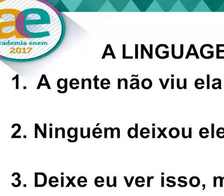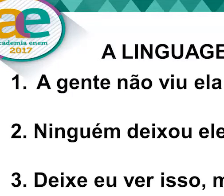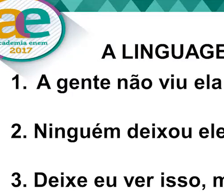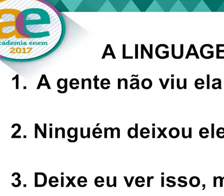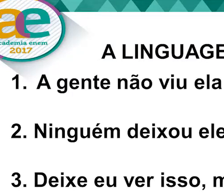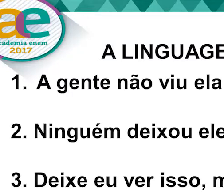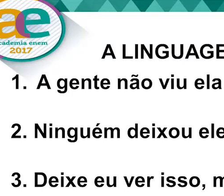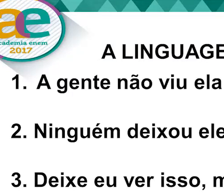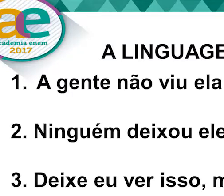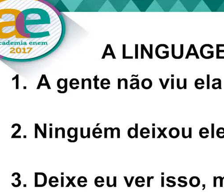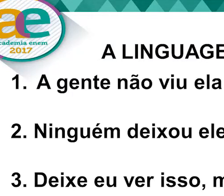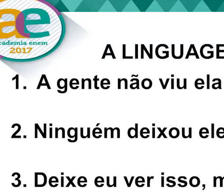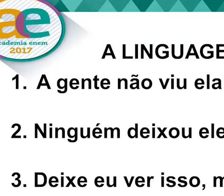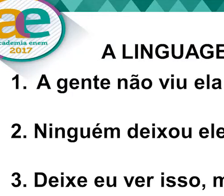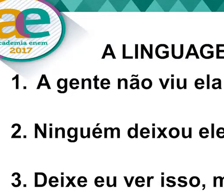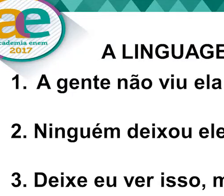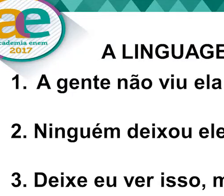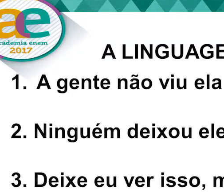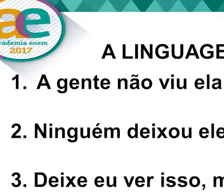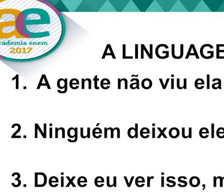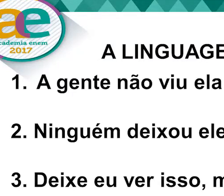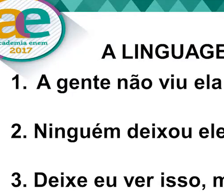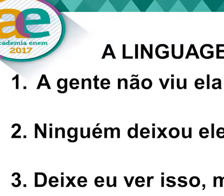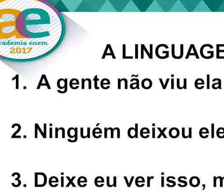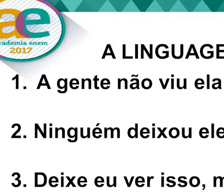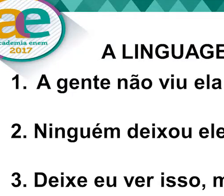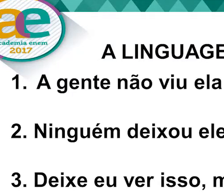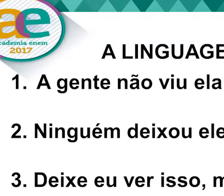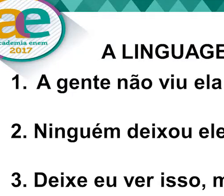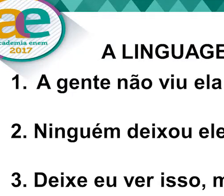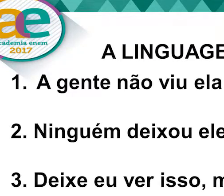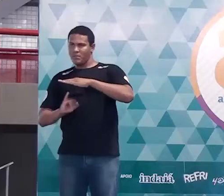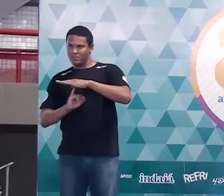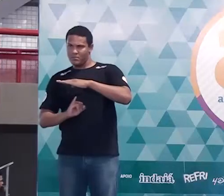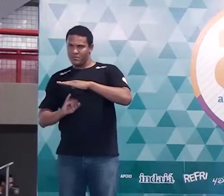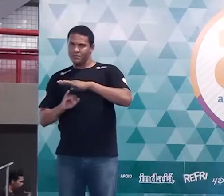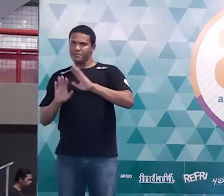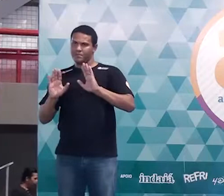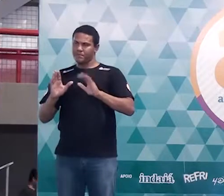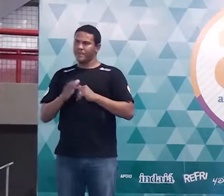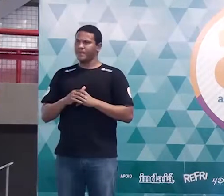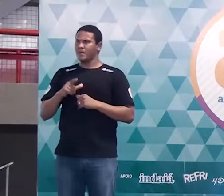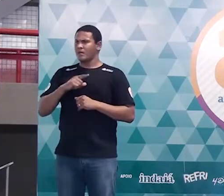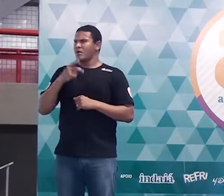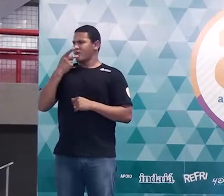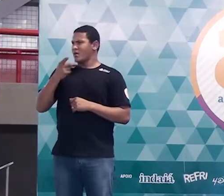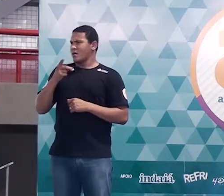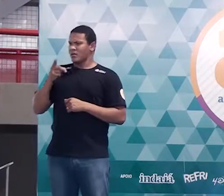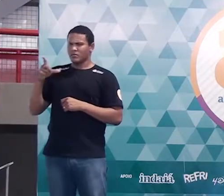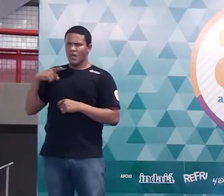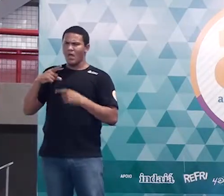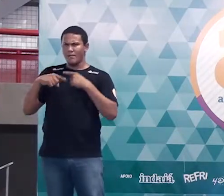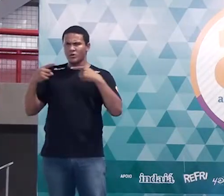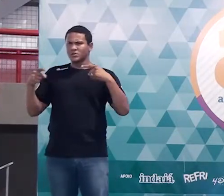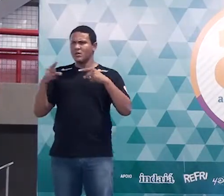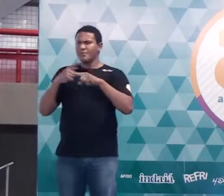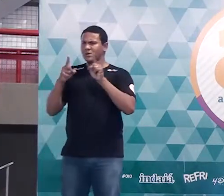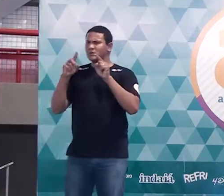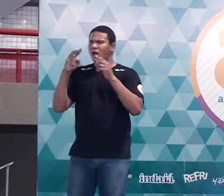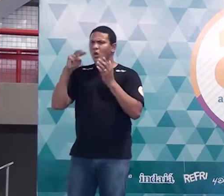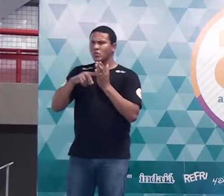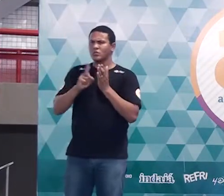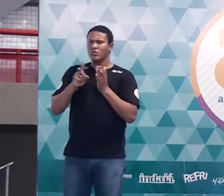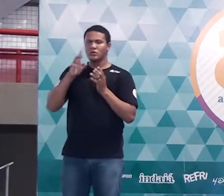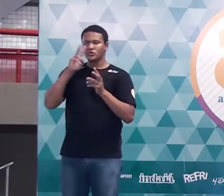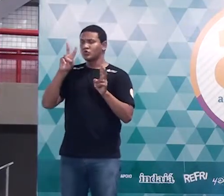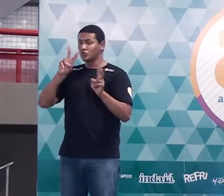formal e a informal. Eu trouxe hoje para a gente, está aí na apostila, mas eu queria que vocês não olhassem para a apostila, olhassem